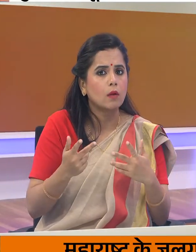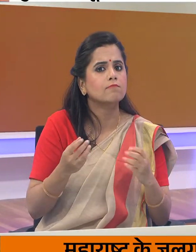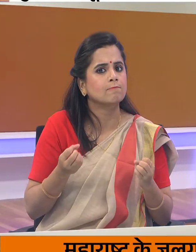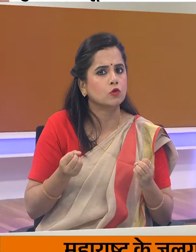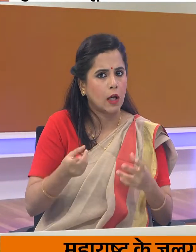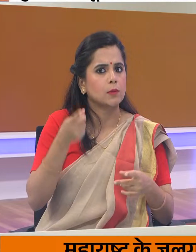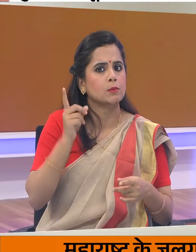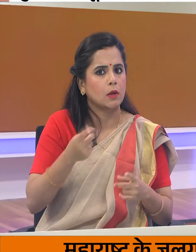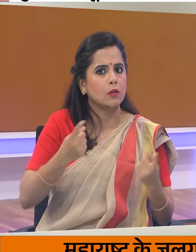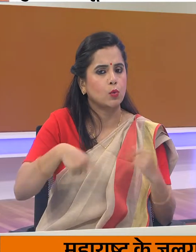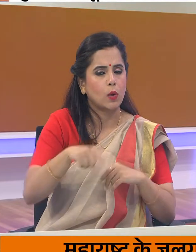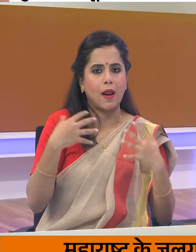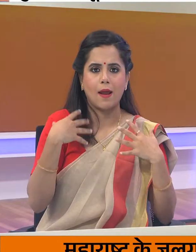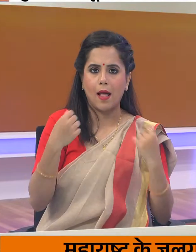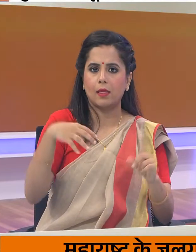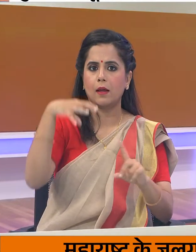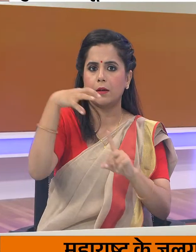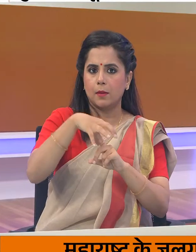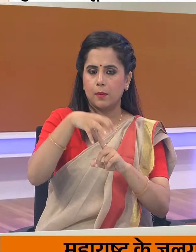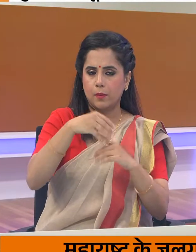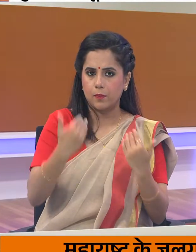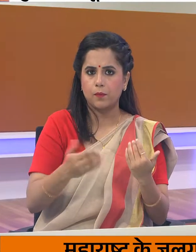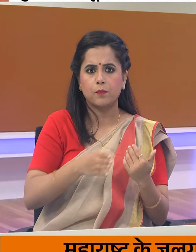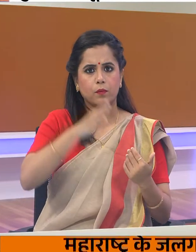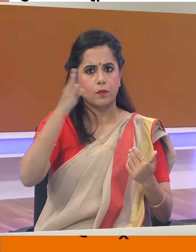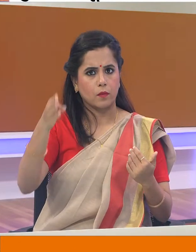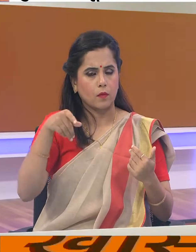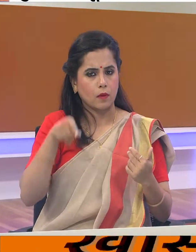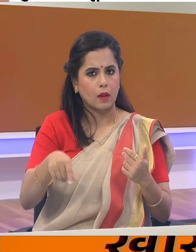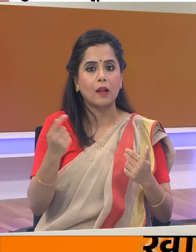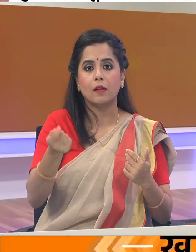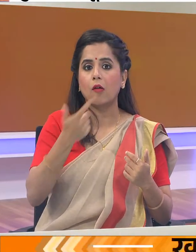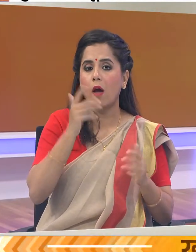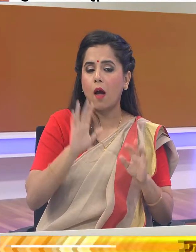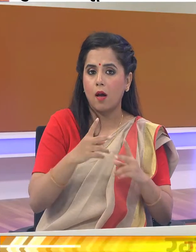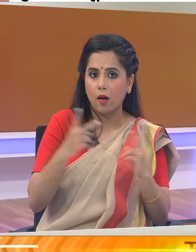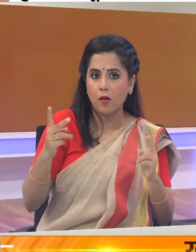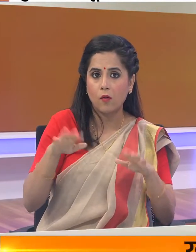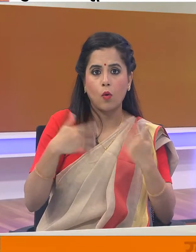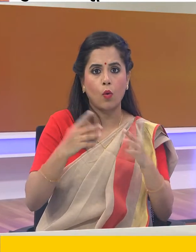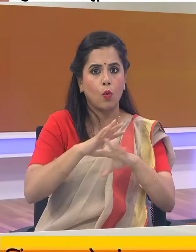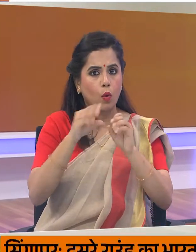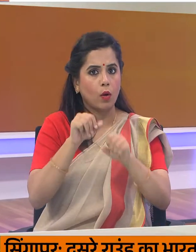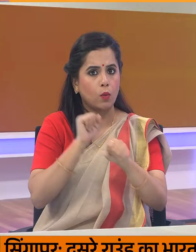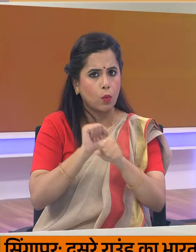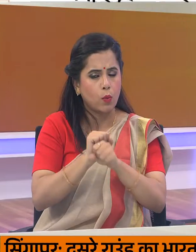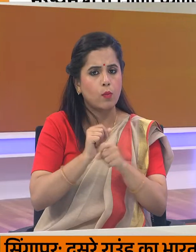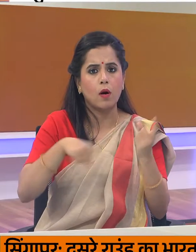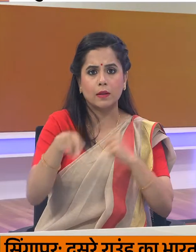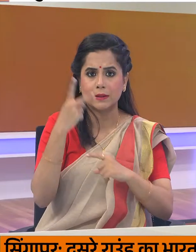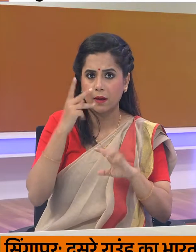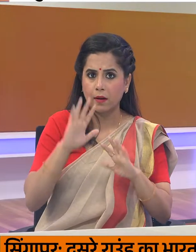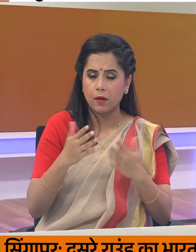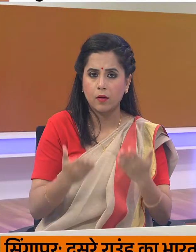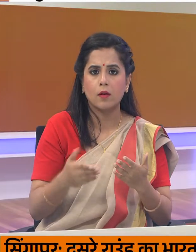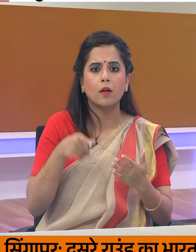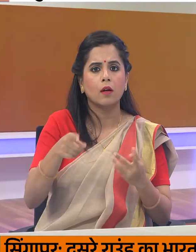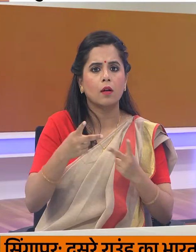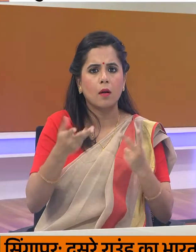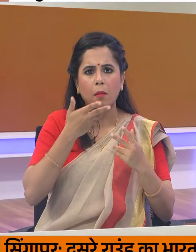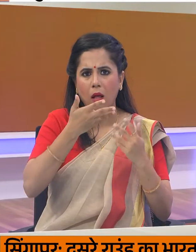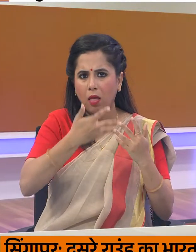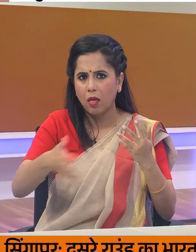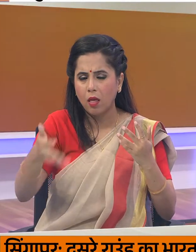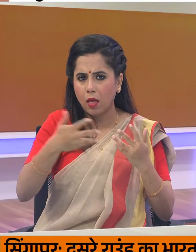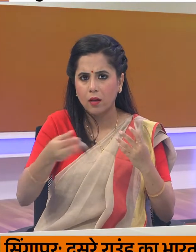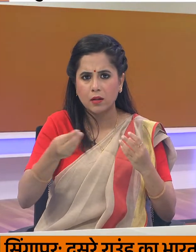करें। हेल्थ डिपार्टमेंट जा कर के लोगों को जो दवाइयां हैं या क्लोरीनेशन का काम है वो करें, जिससे कि पानी बरसने के साथ जो